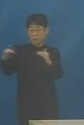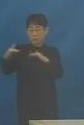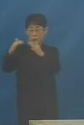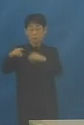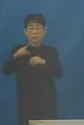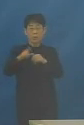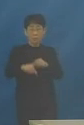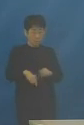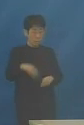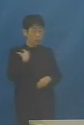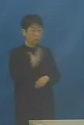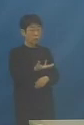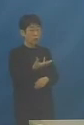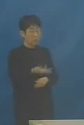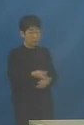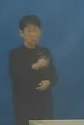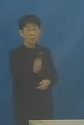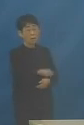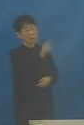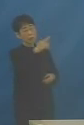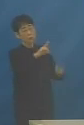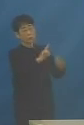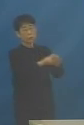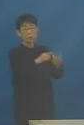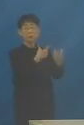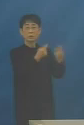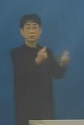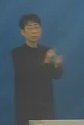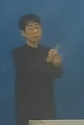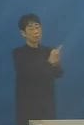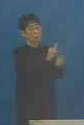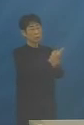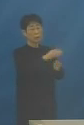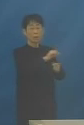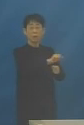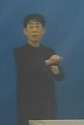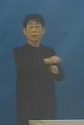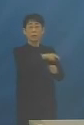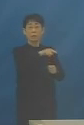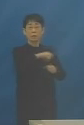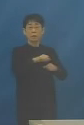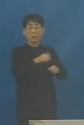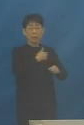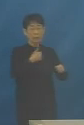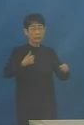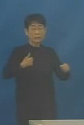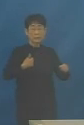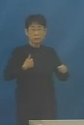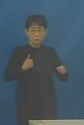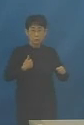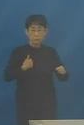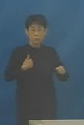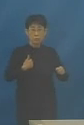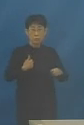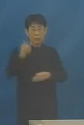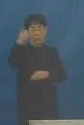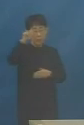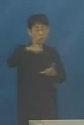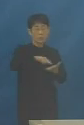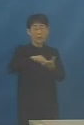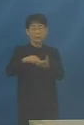ほっといてもも自動的に是正されていく仕組みを作る作って提案しなきゃいけないというふうにやって提案したものです